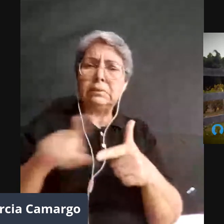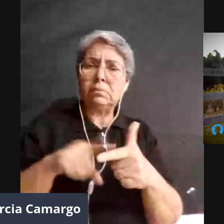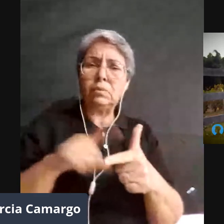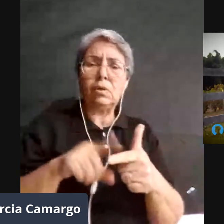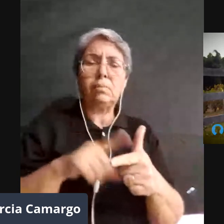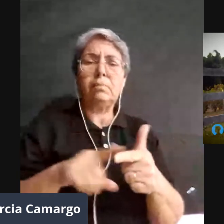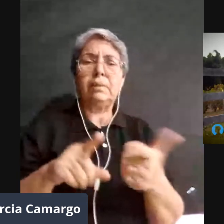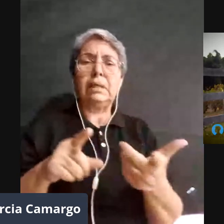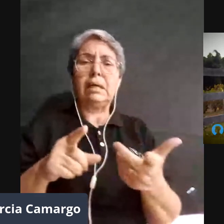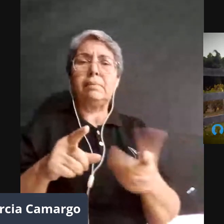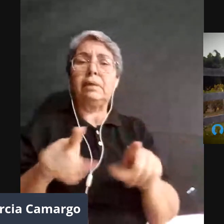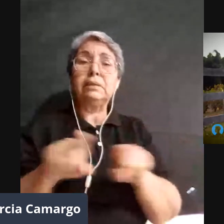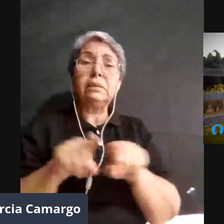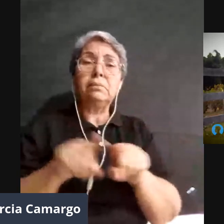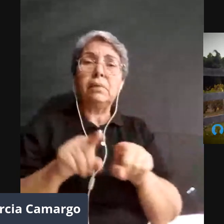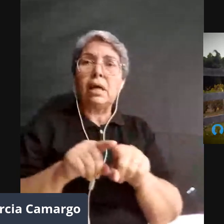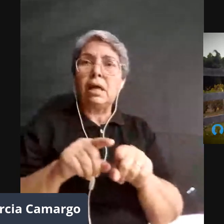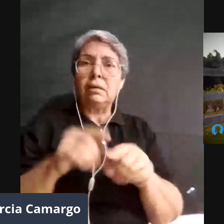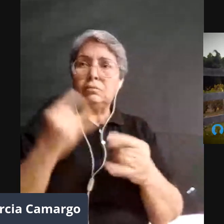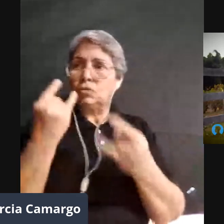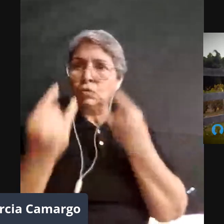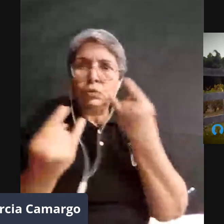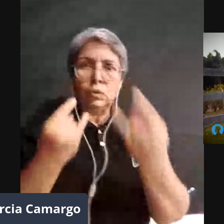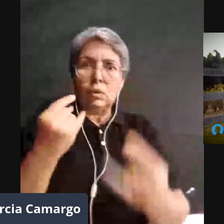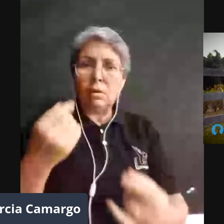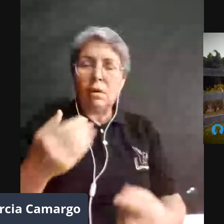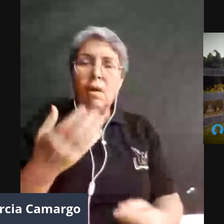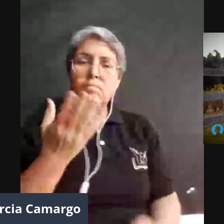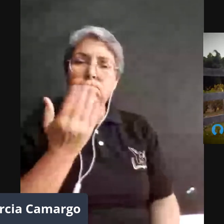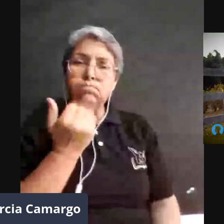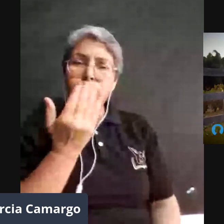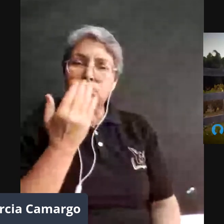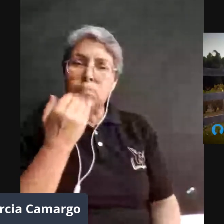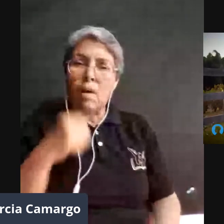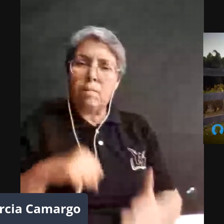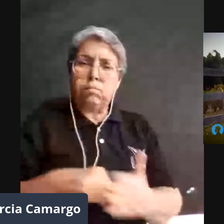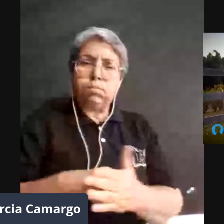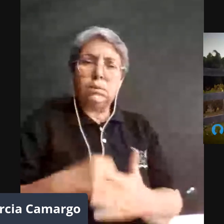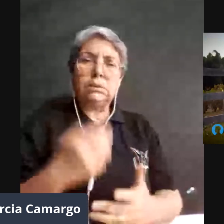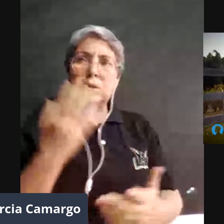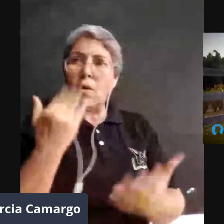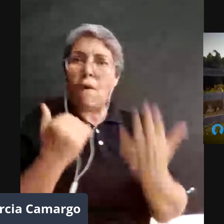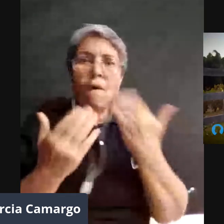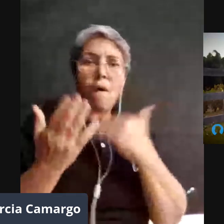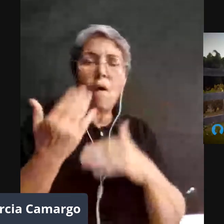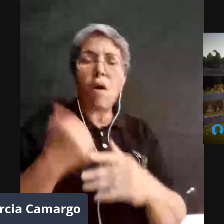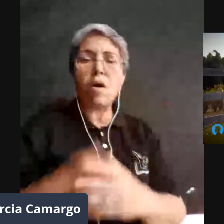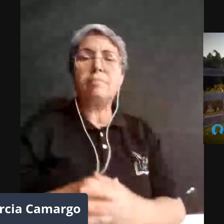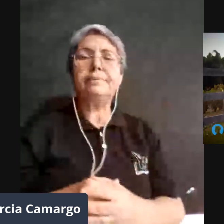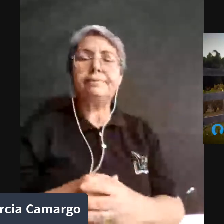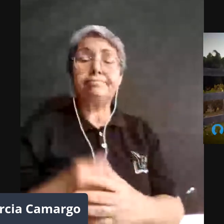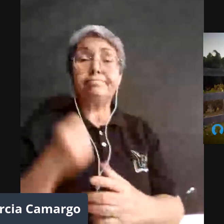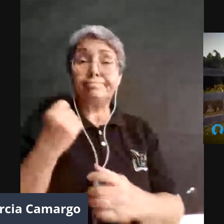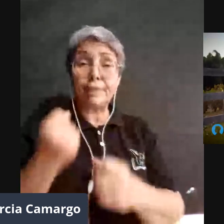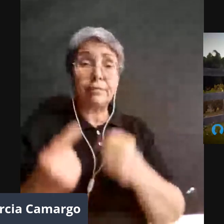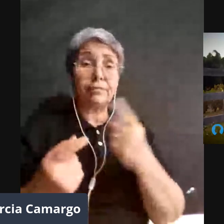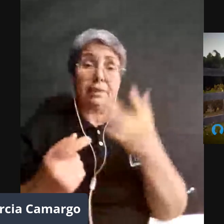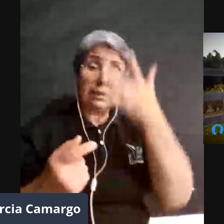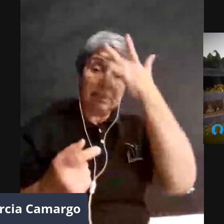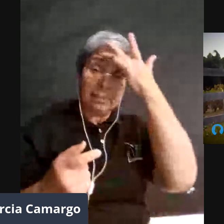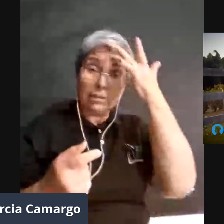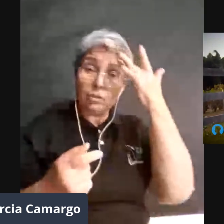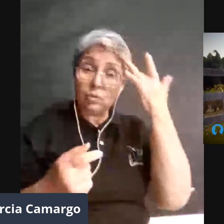do apetite de todos os lados. E muitos cedem. E hoje